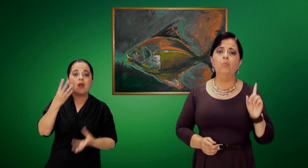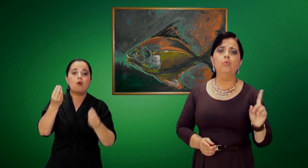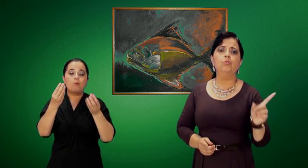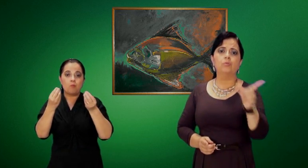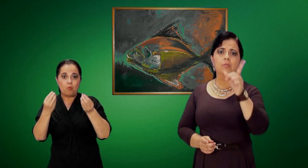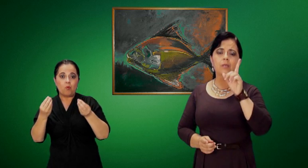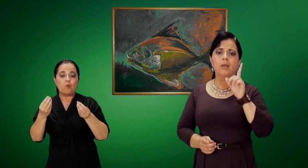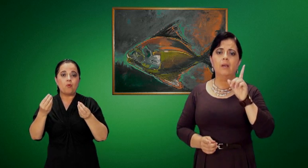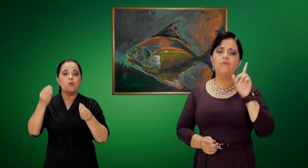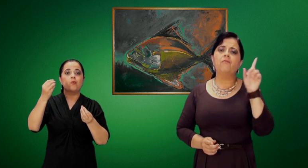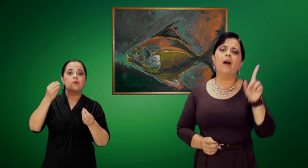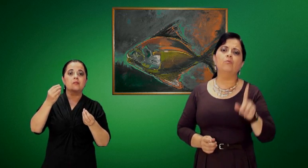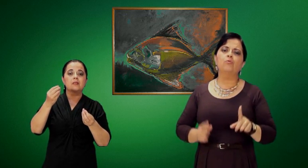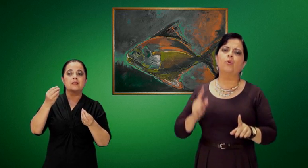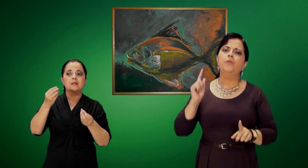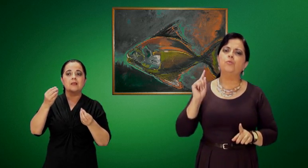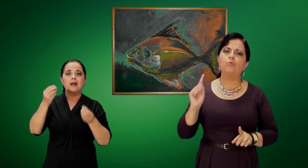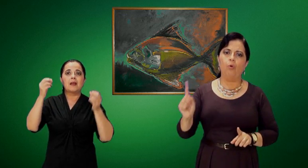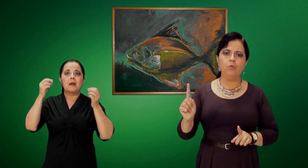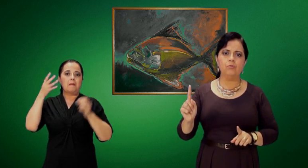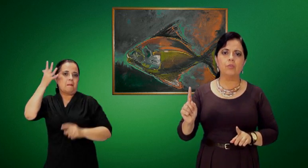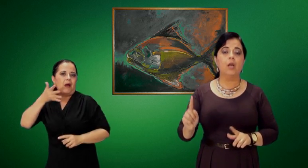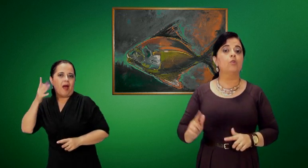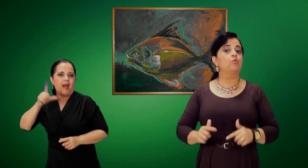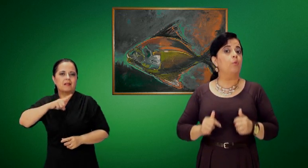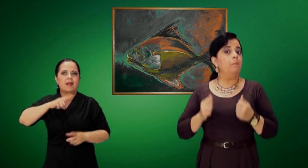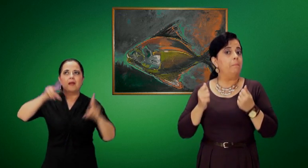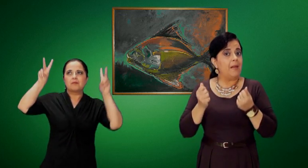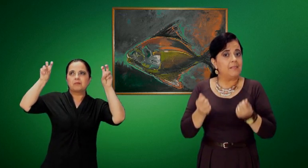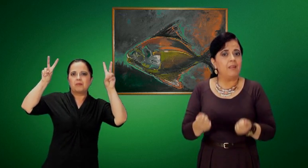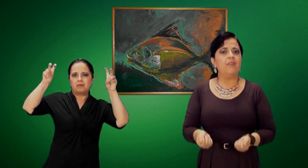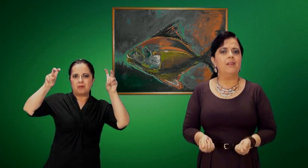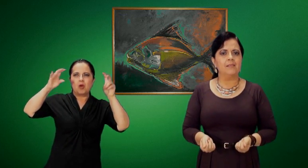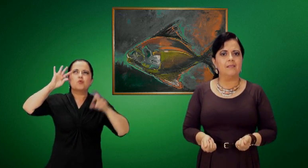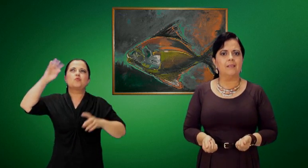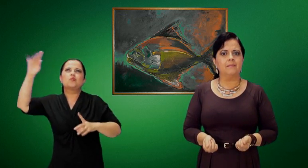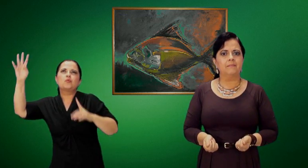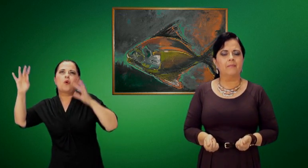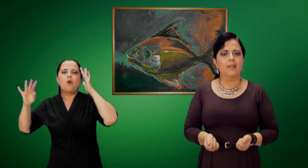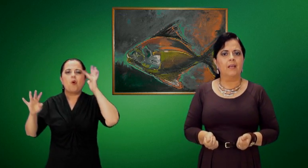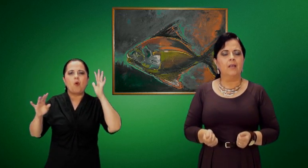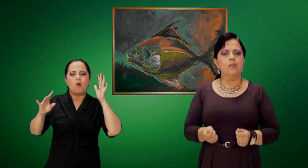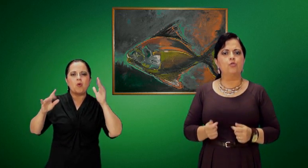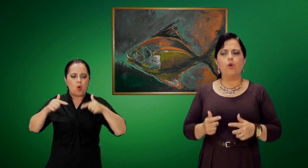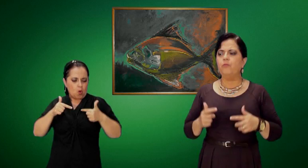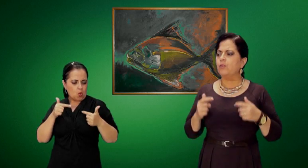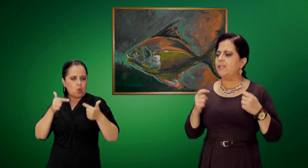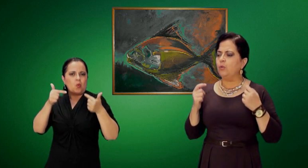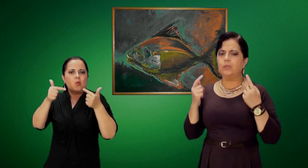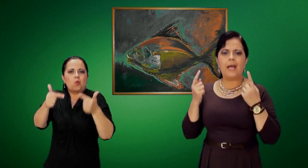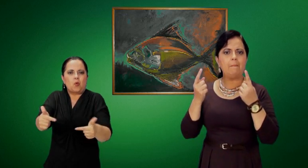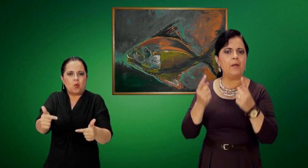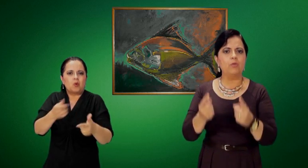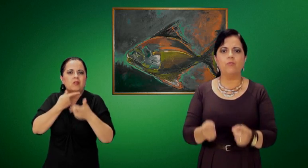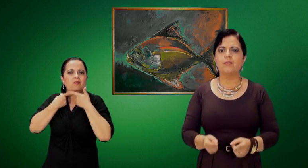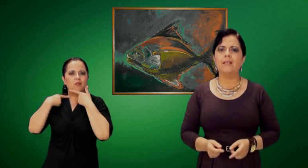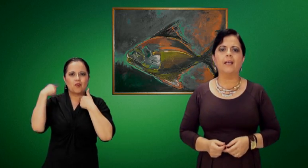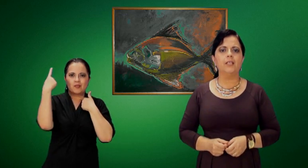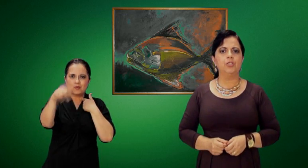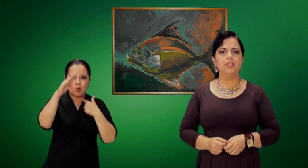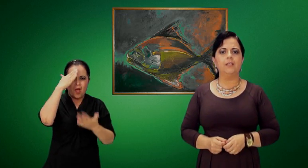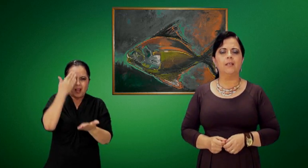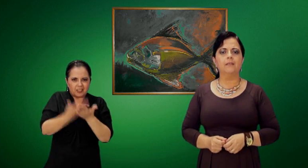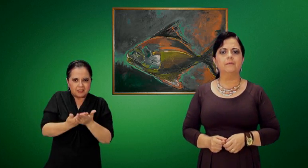que muitos falam sobre sonhos, sobre perseverança, sobre você lutar pelo que